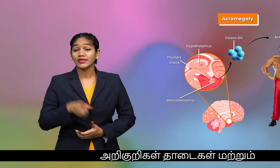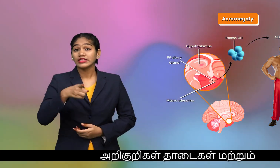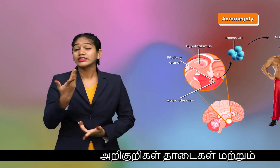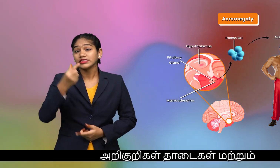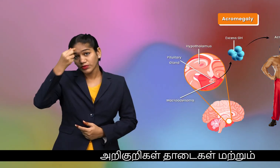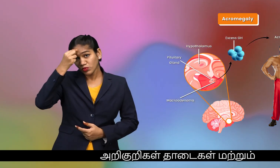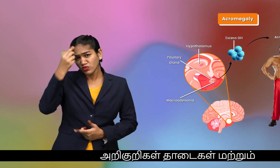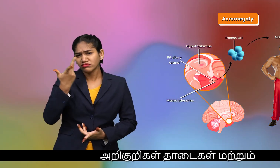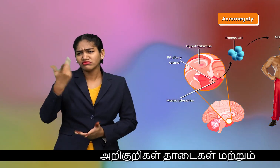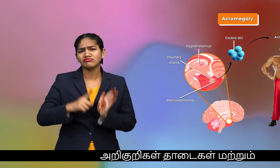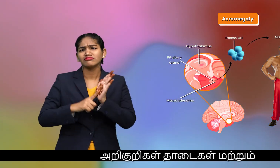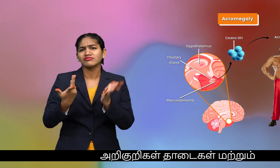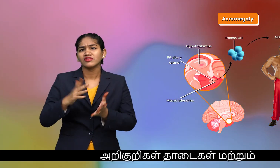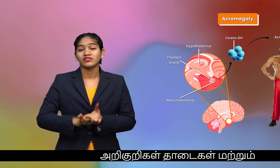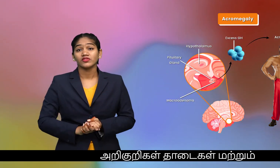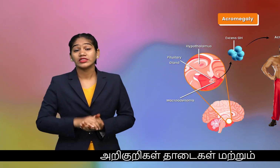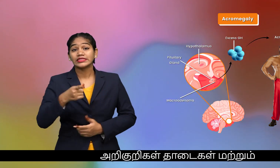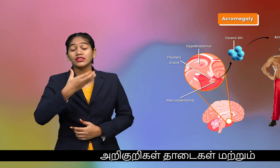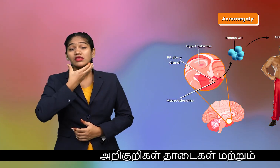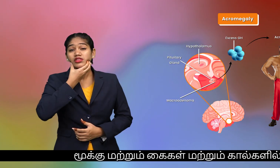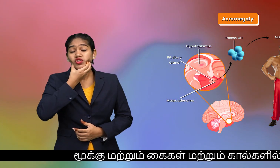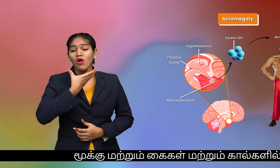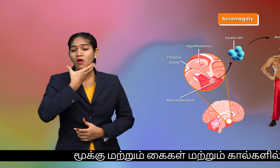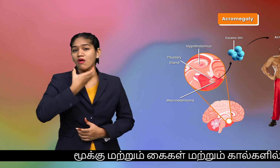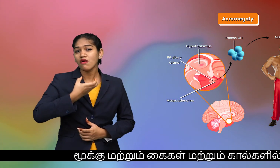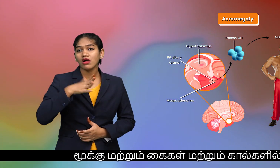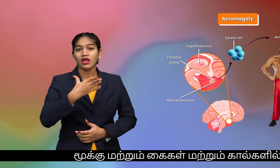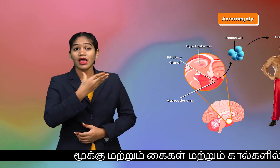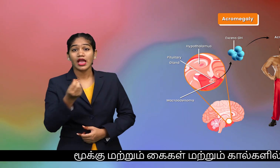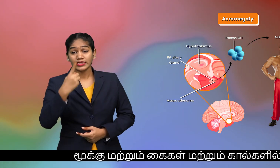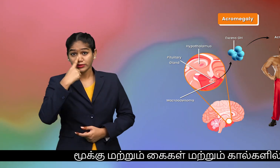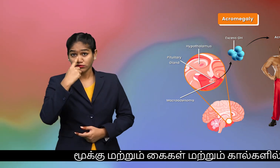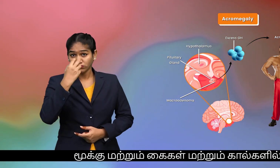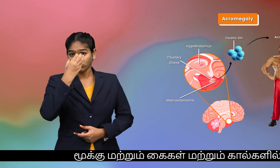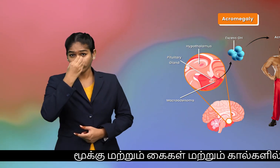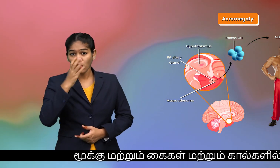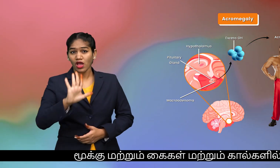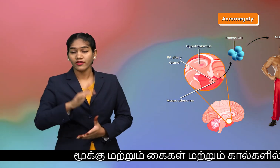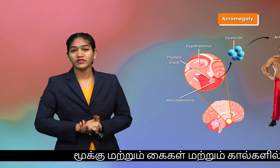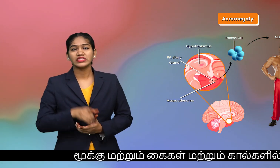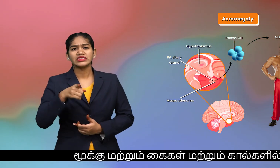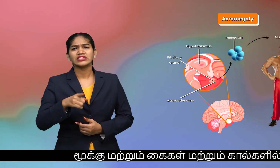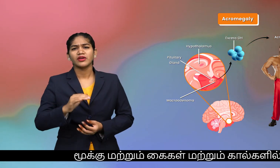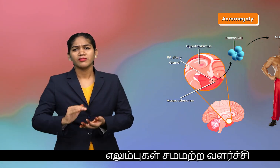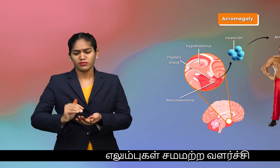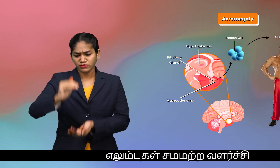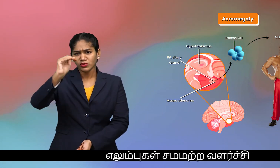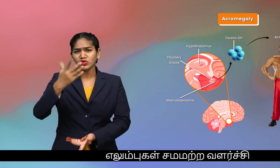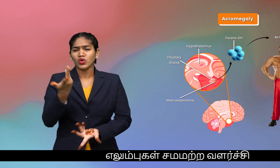அறிகுறிகள் தாடைகள் மற்றும் மூக்கு மற்றும் கைகள் மற்றும் கால்களில் எலும்புகள்